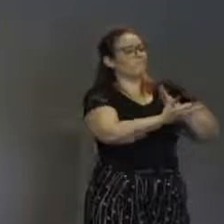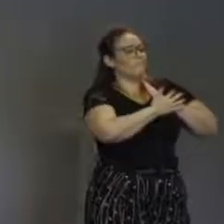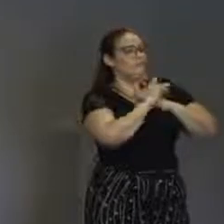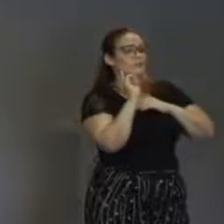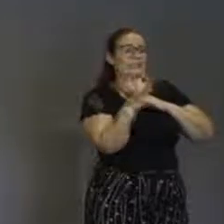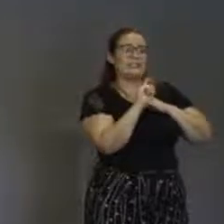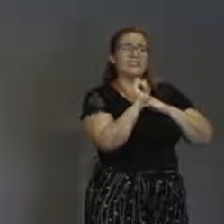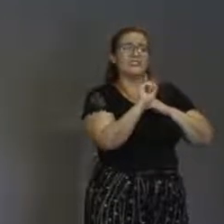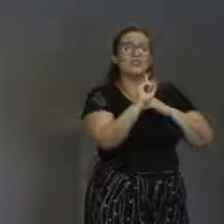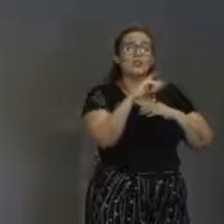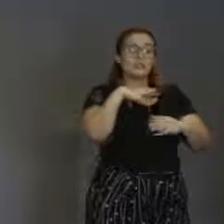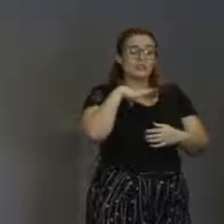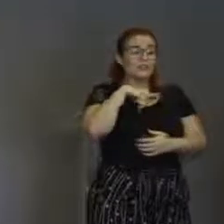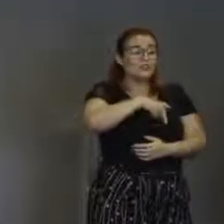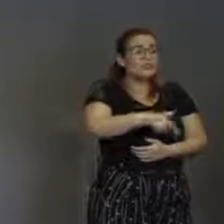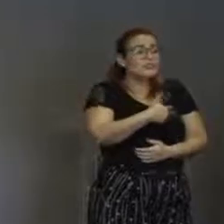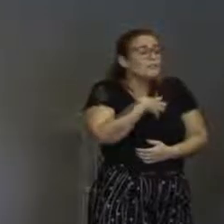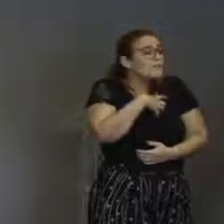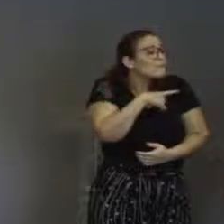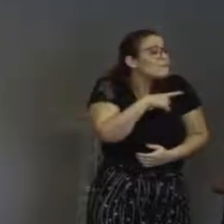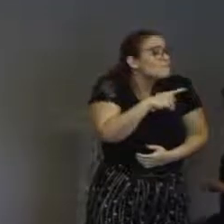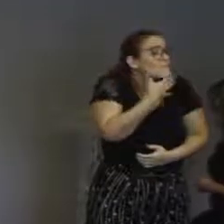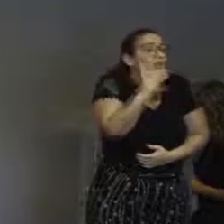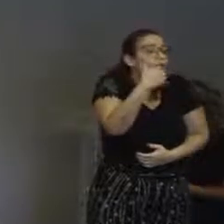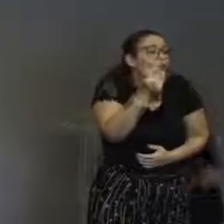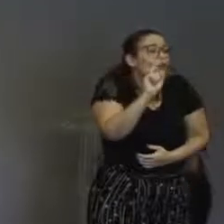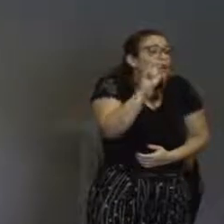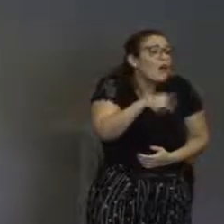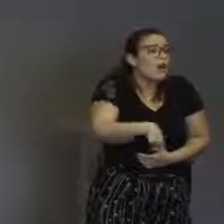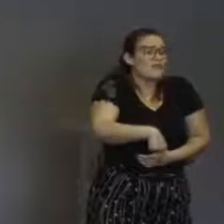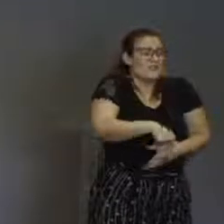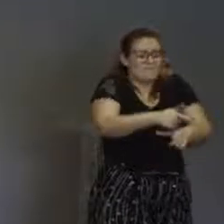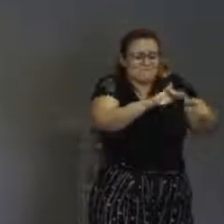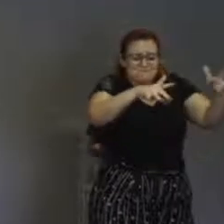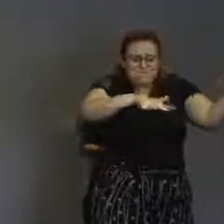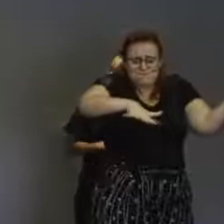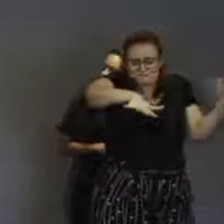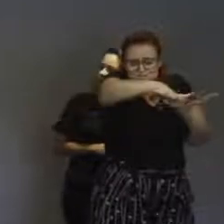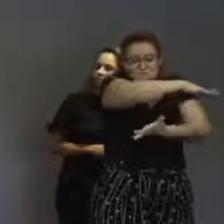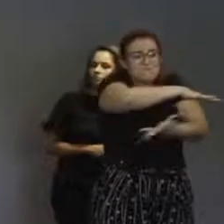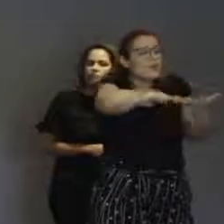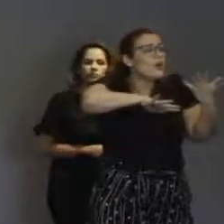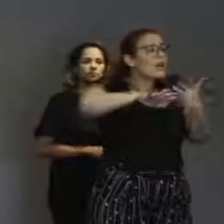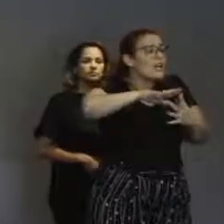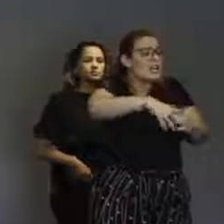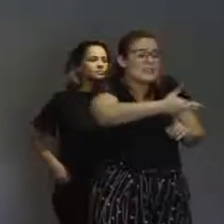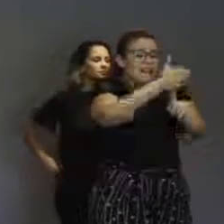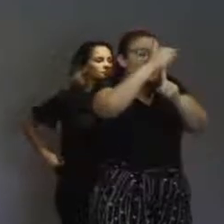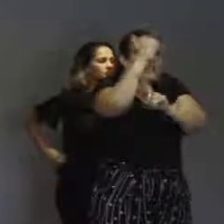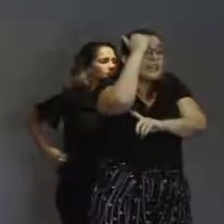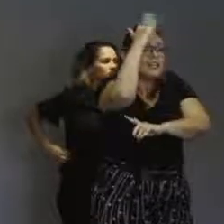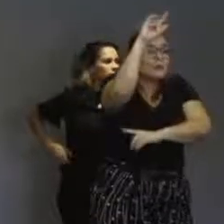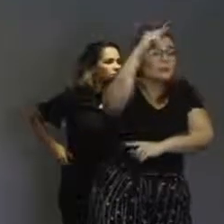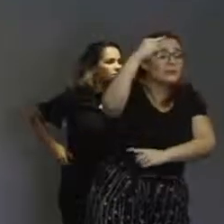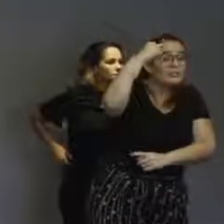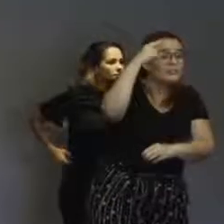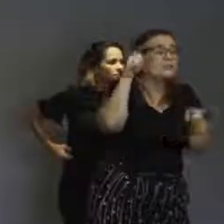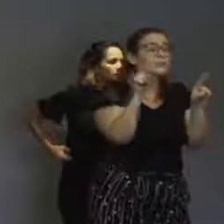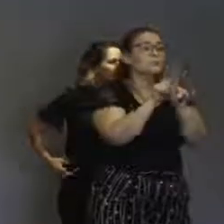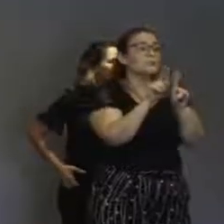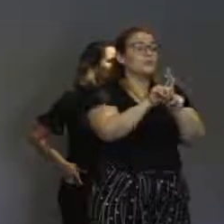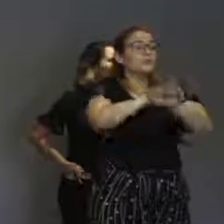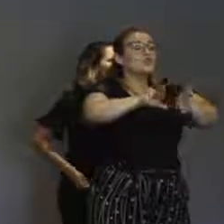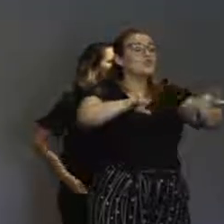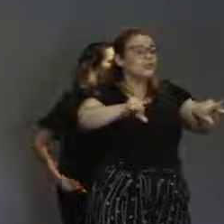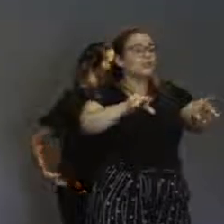cidade traz de mais rico, que é esse manancial de talentos, de diversidade, de pensamentos. Até a questão da diversidade em